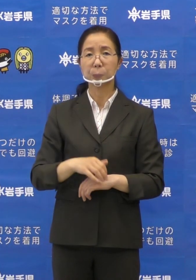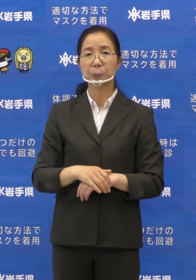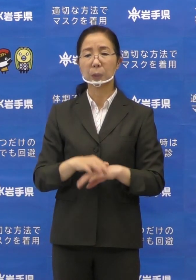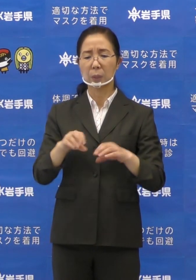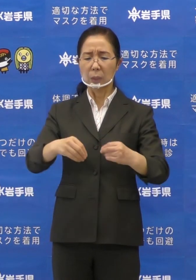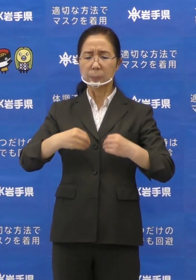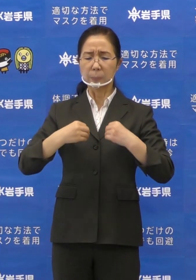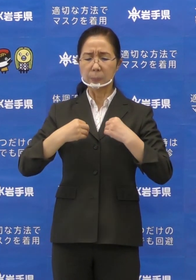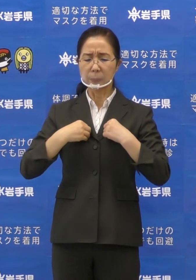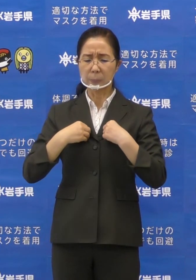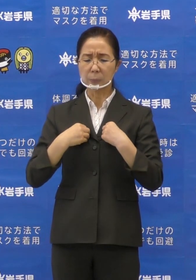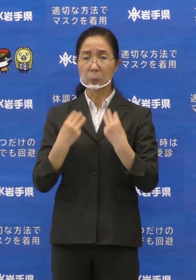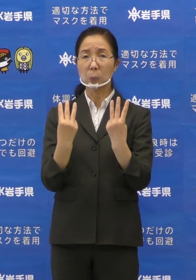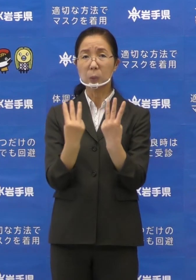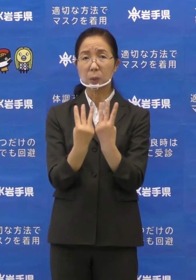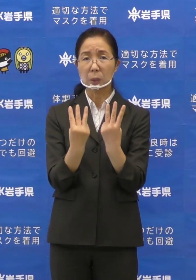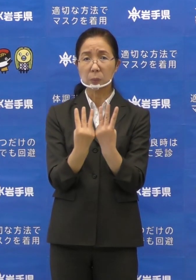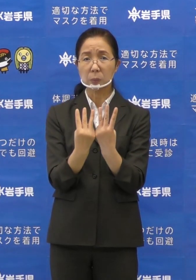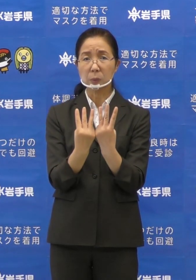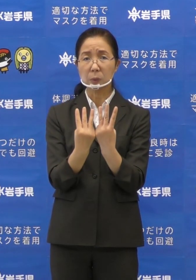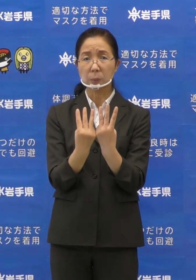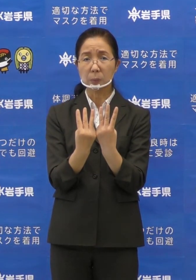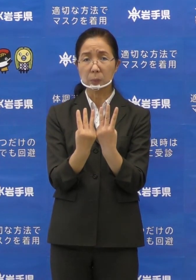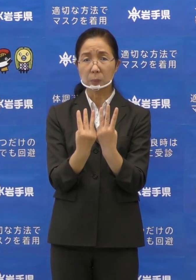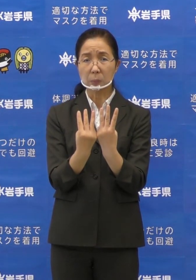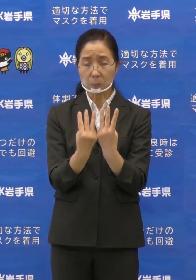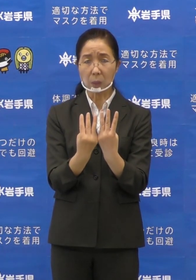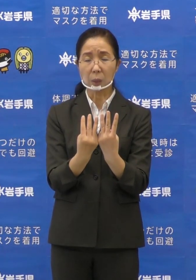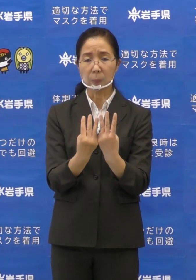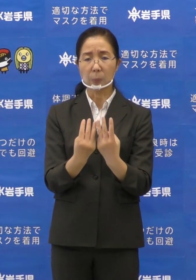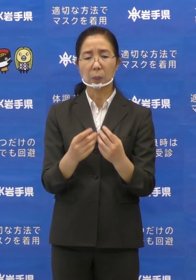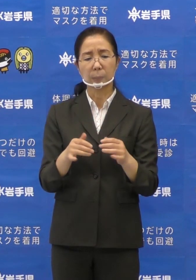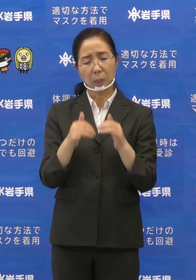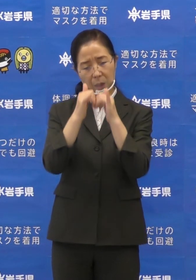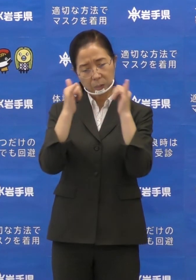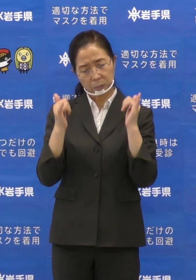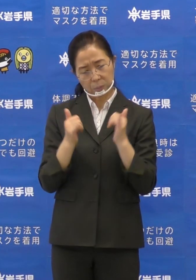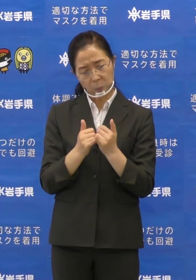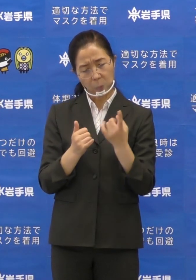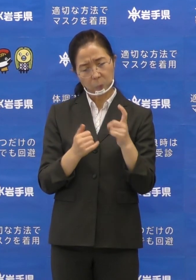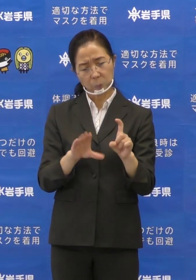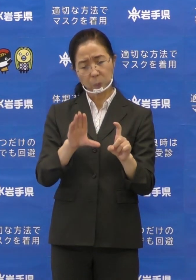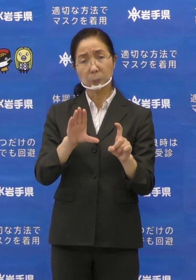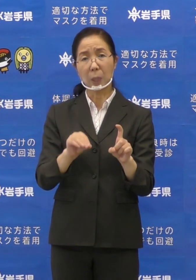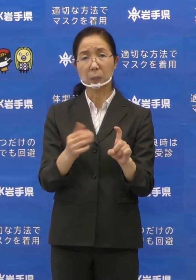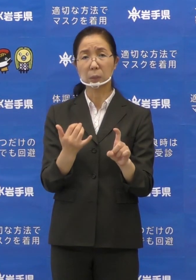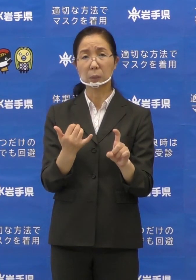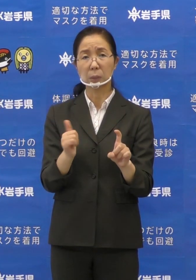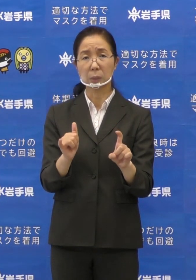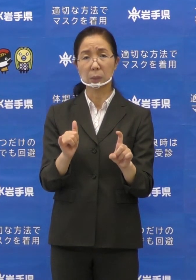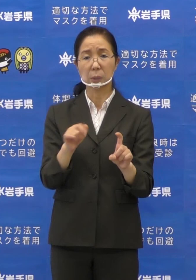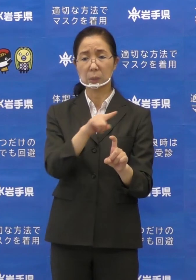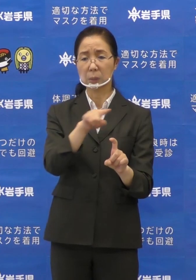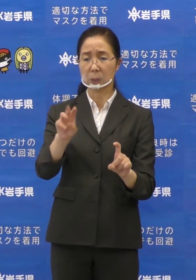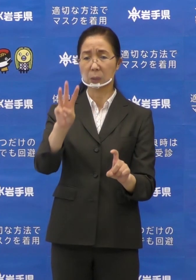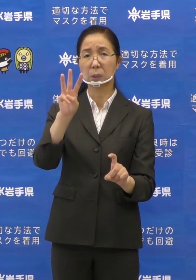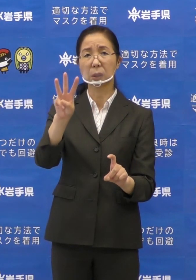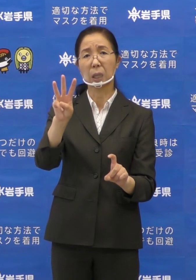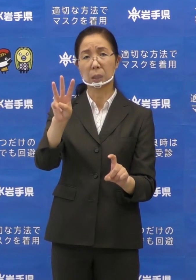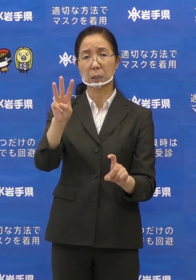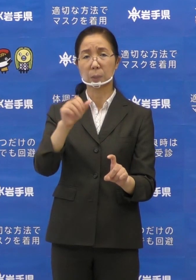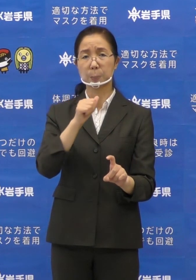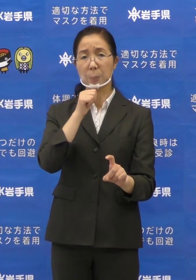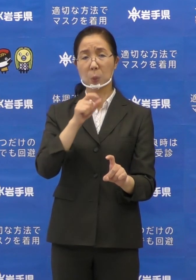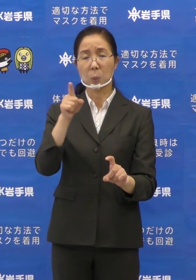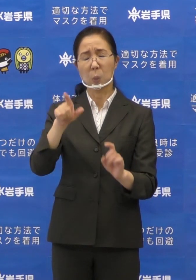感染者数になってくれば、一頃岩手は10万人あたり3人ぐらいの感染者数でいたこともあるわけですけれ